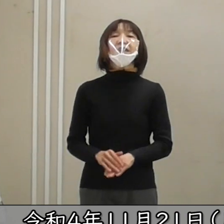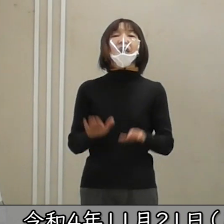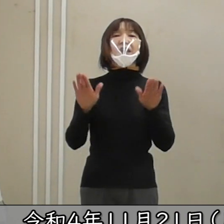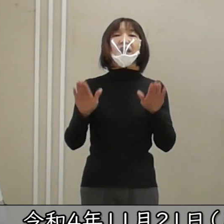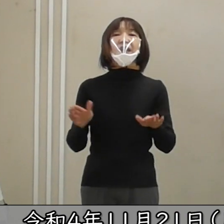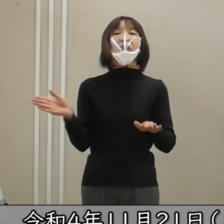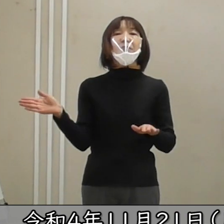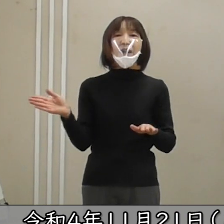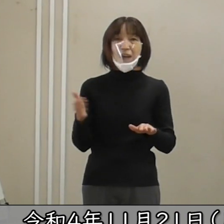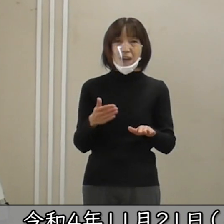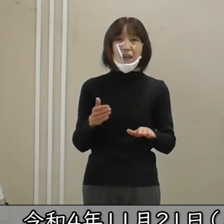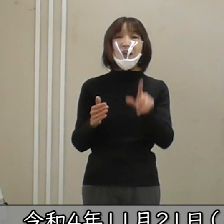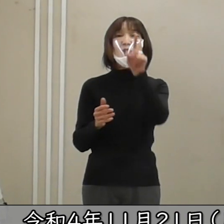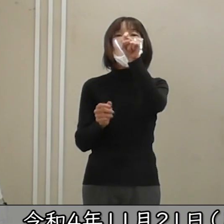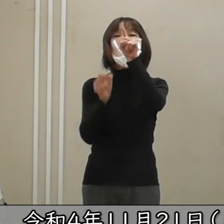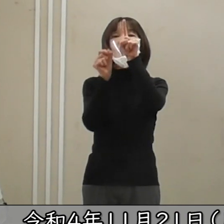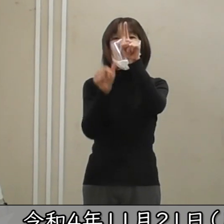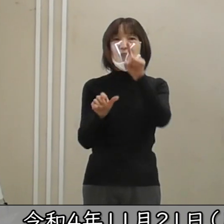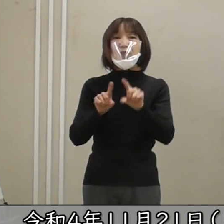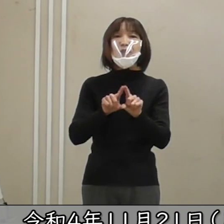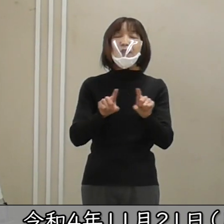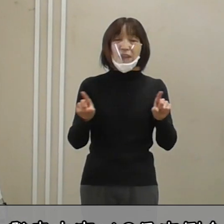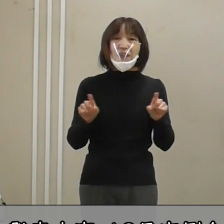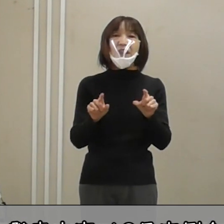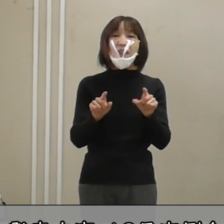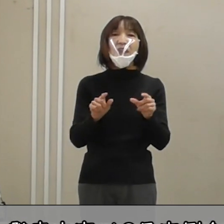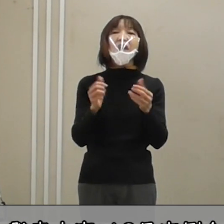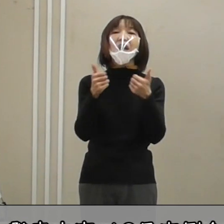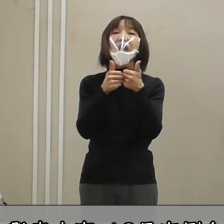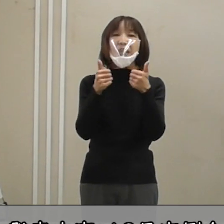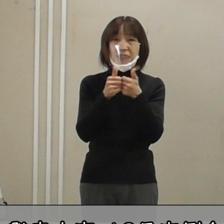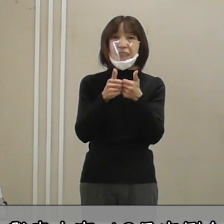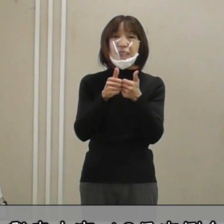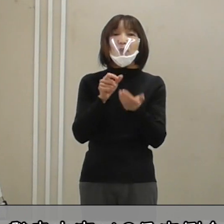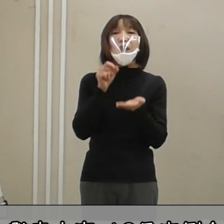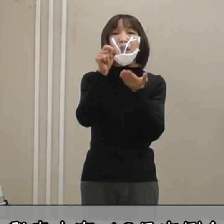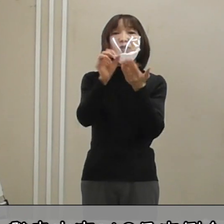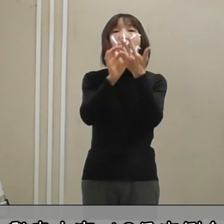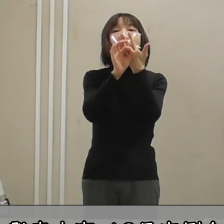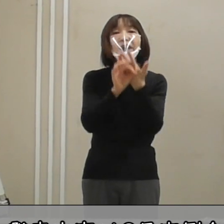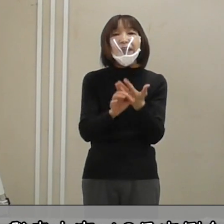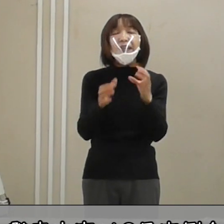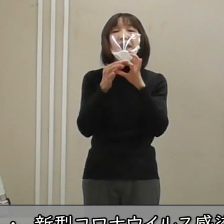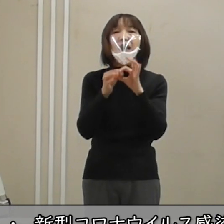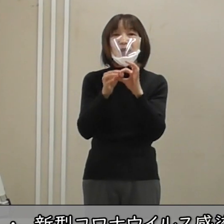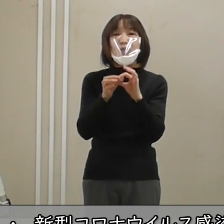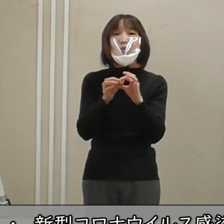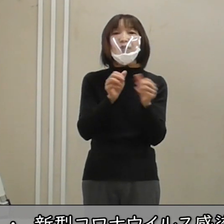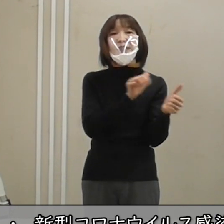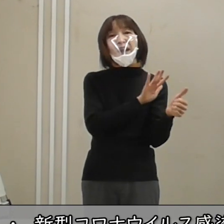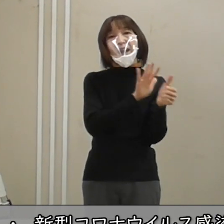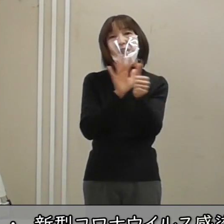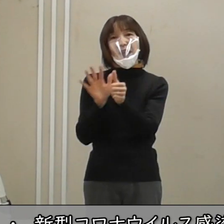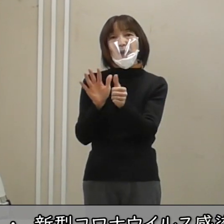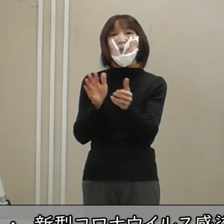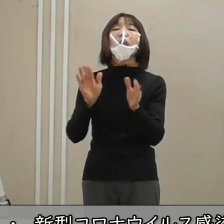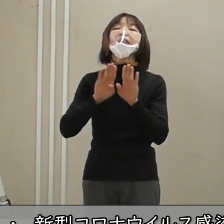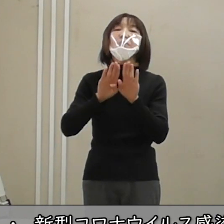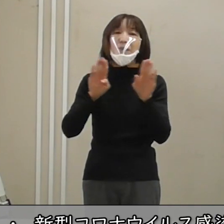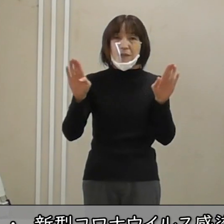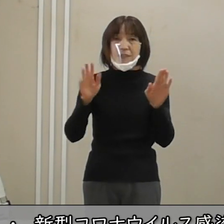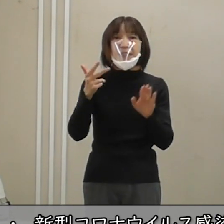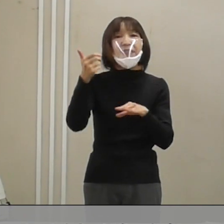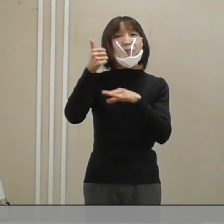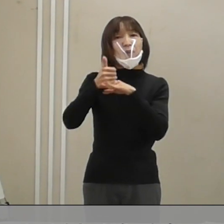ただいまより11月定例会議提出議案等に係る記者会見を行います。はじめに市長よりご説明申し上げます